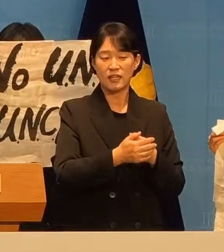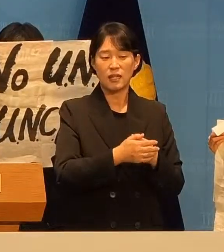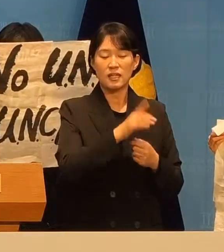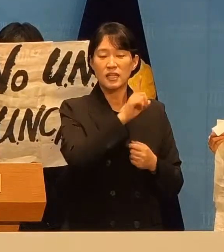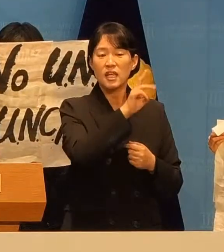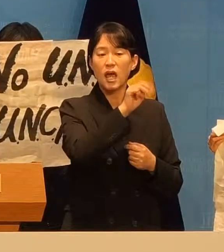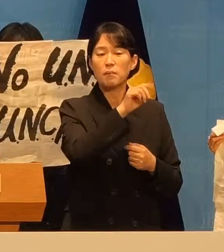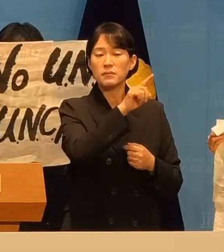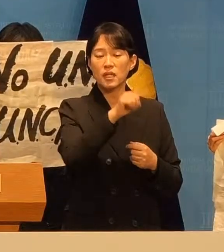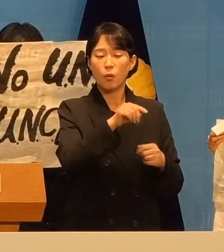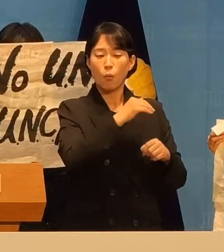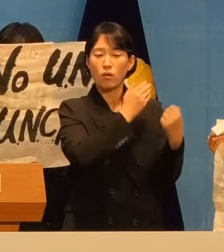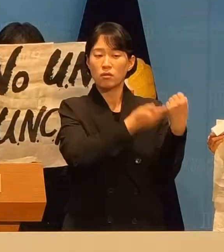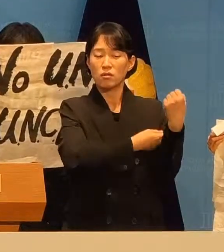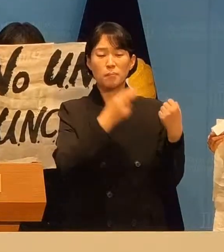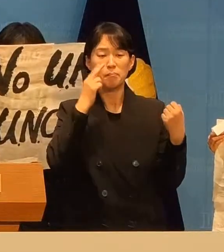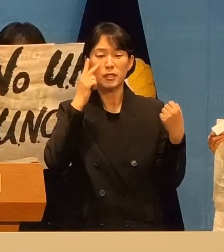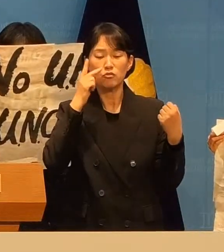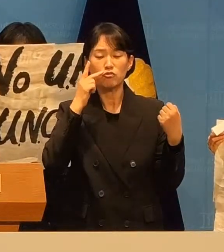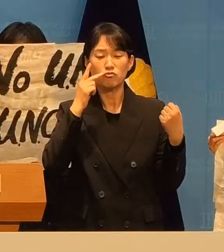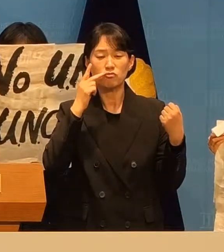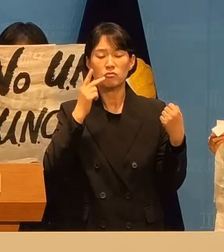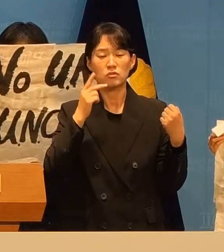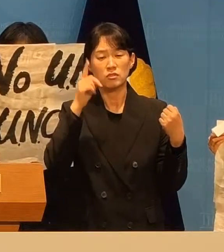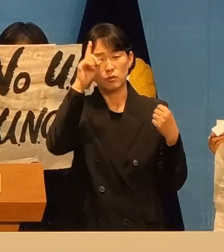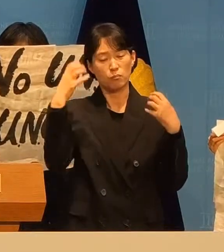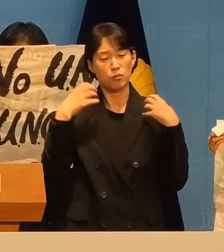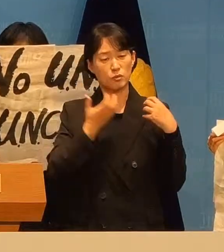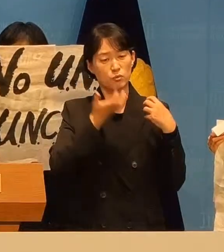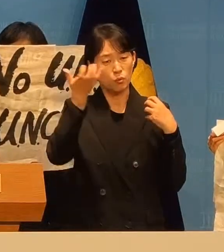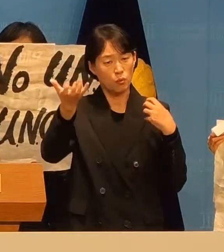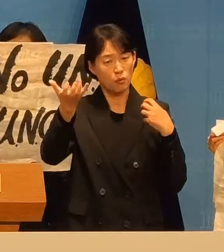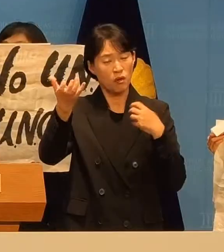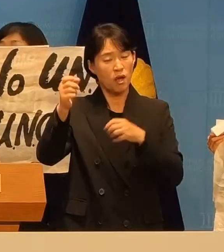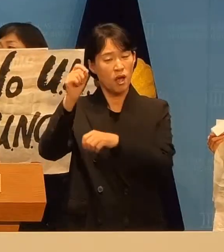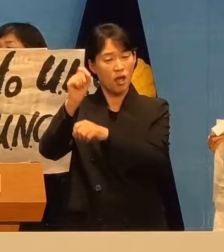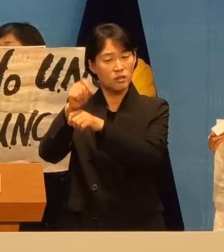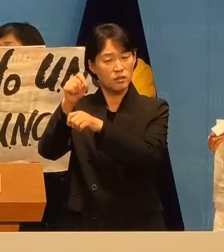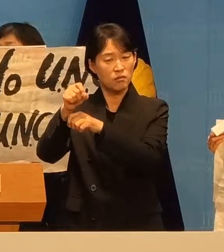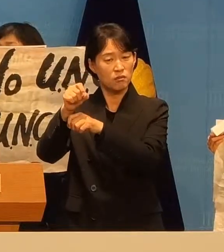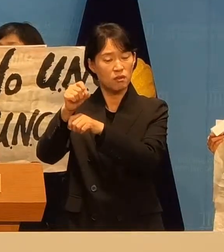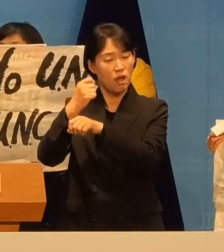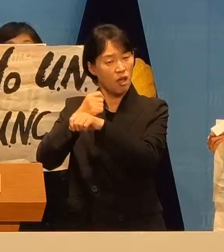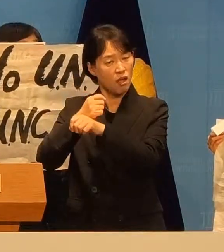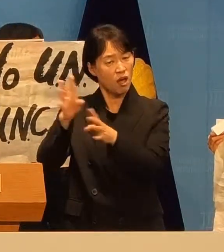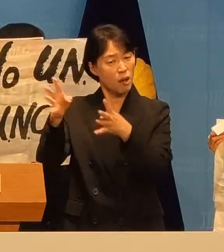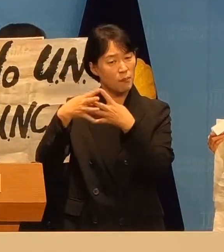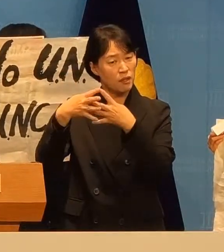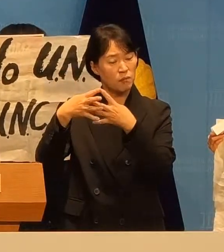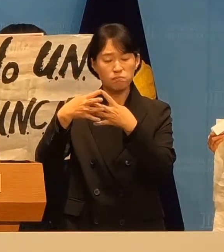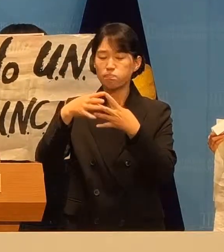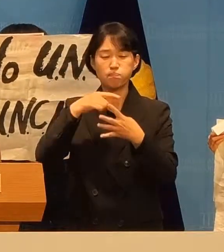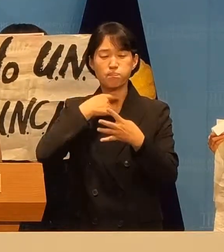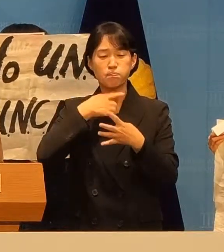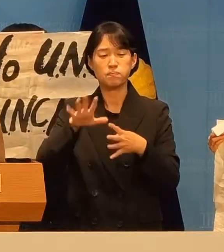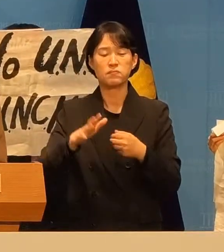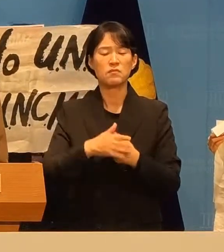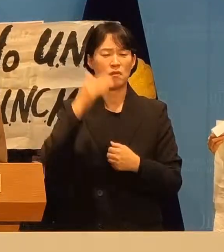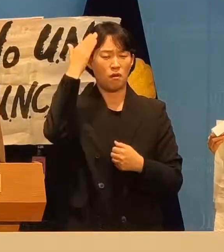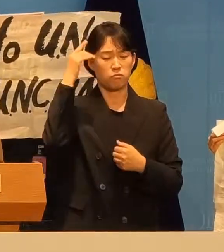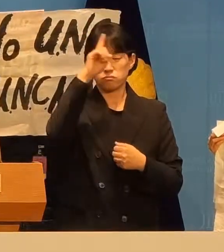비무장지대의 주권을 미국 정부에 이양하여 행정을 펼치도록 합의한 적이 있는가? 한국